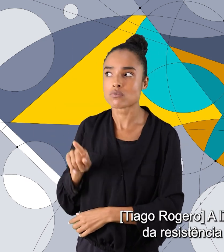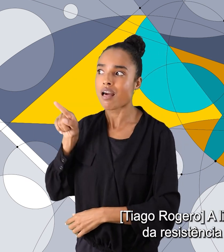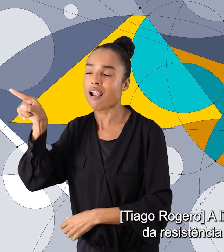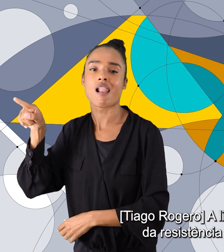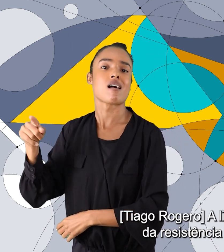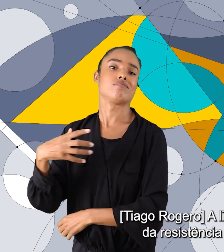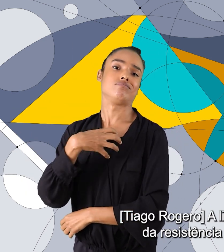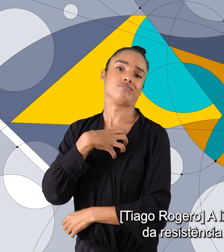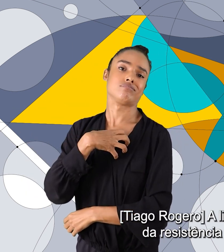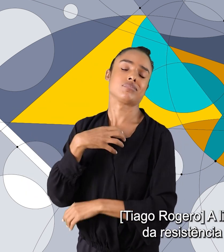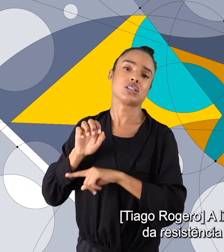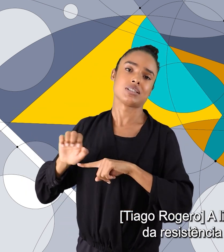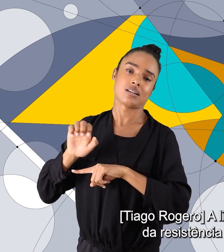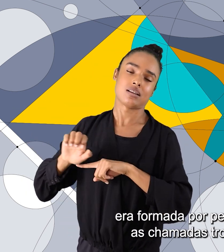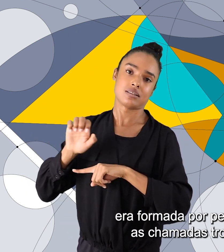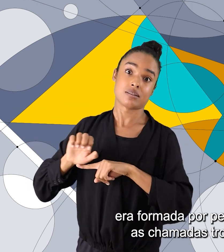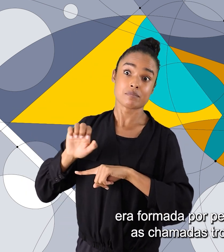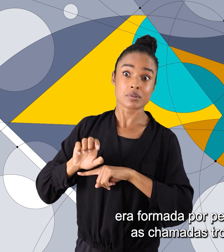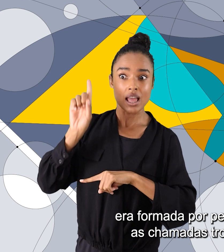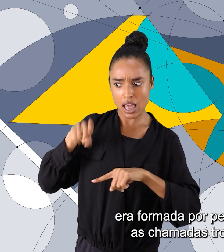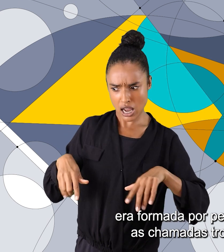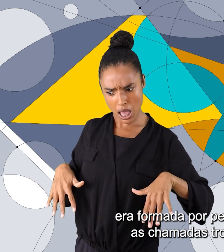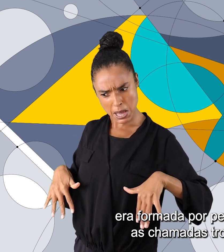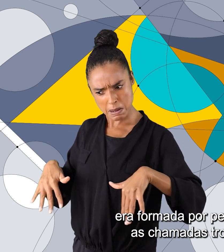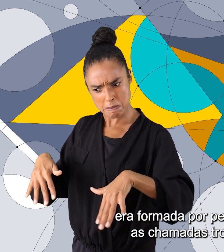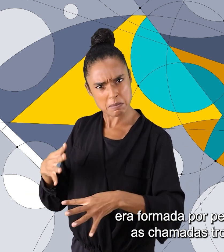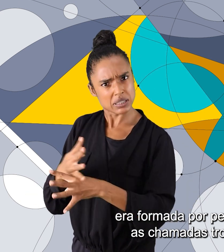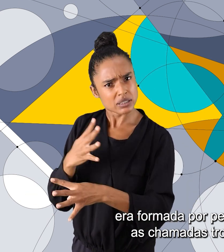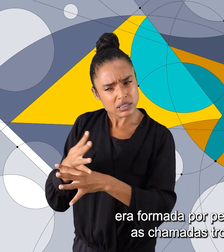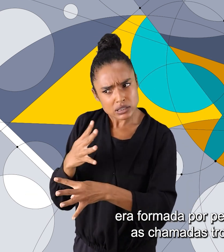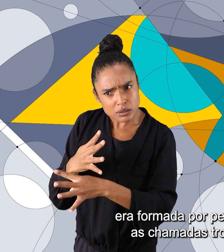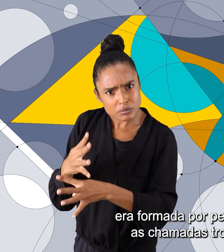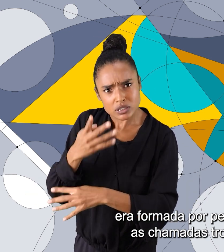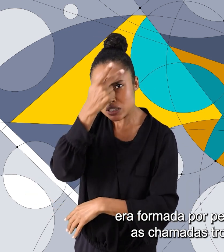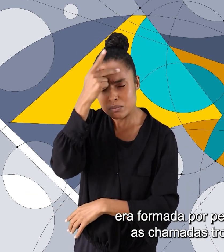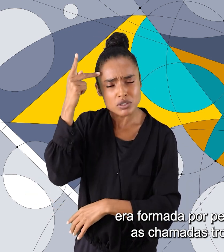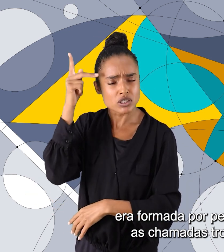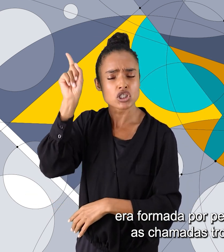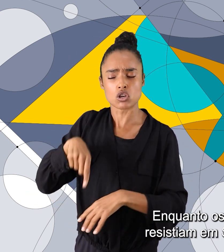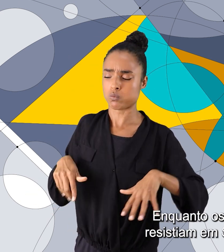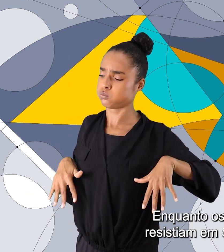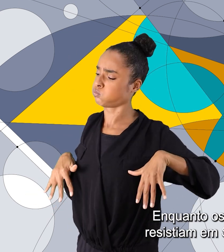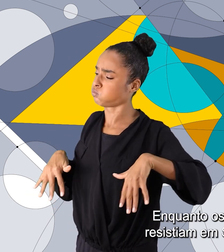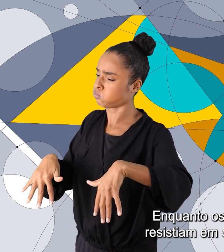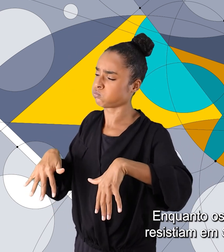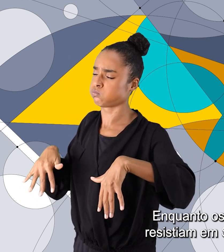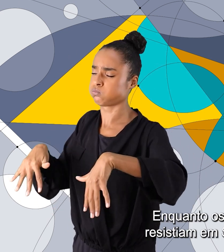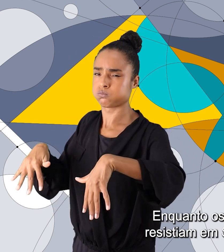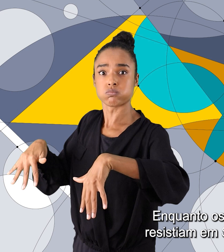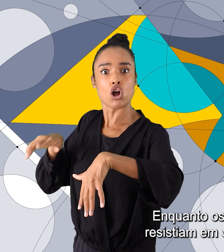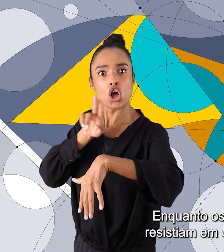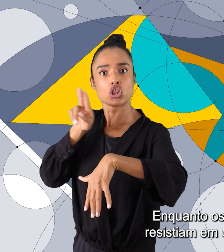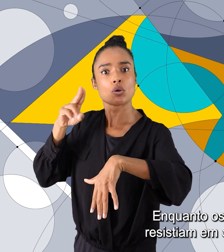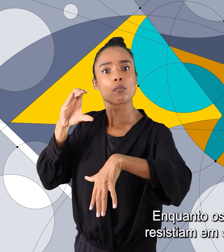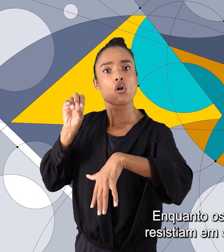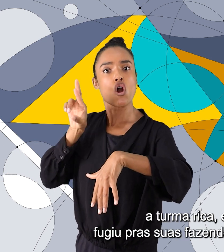A linha de frente da resistência brasileira era formada por pessoas negras, as chamadas tropas de cor. Enquanto os negros resistiam